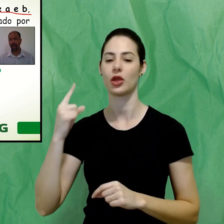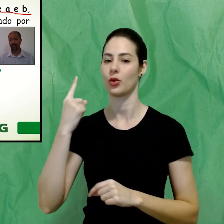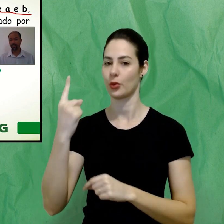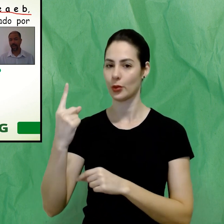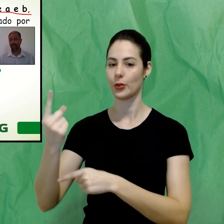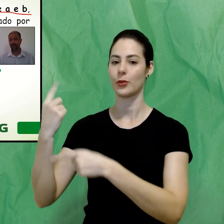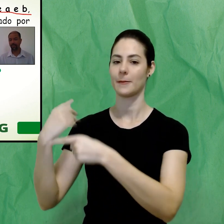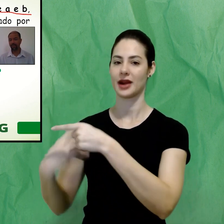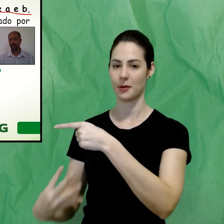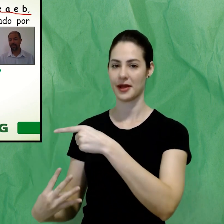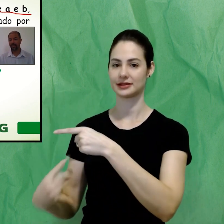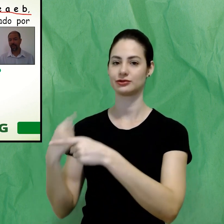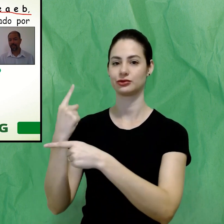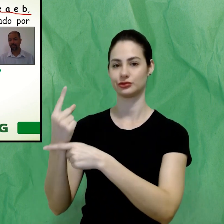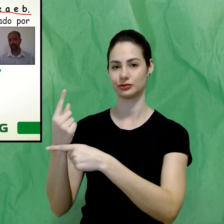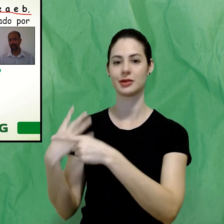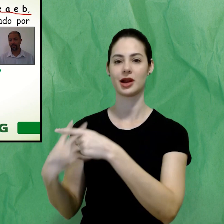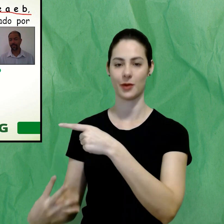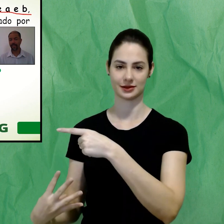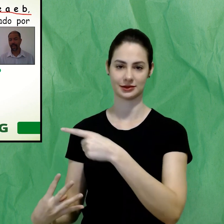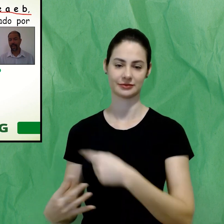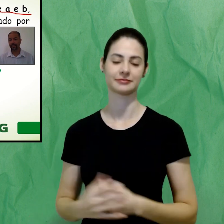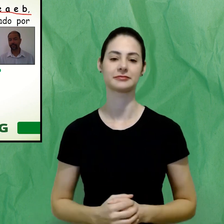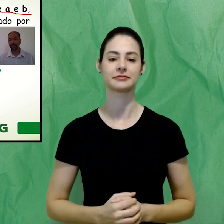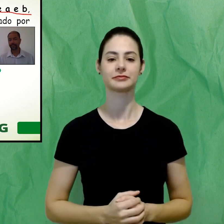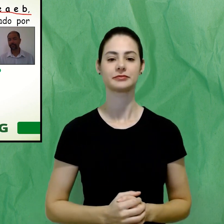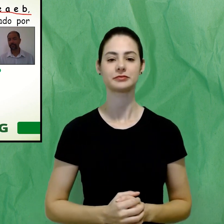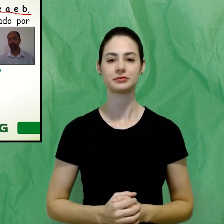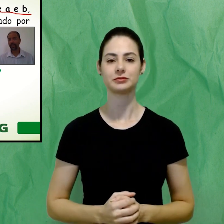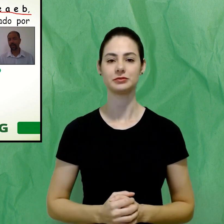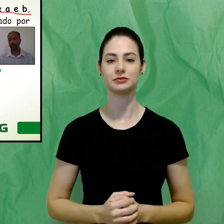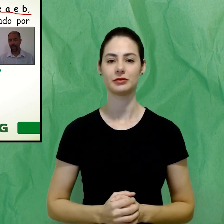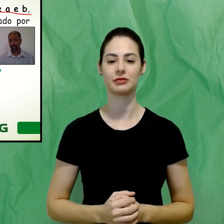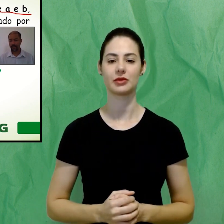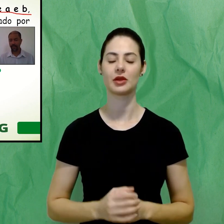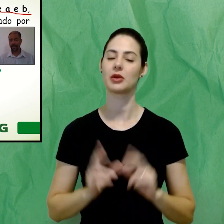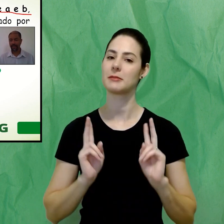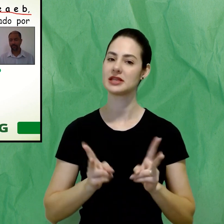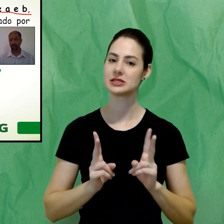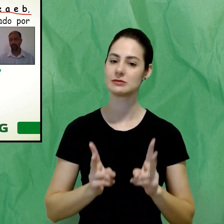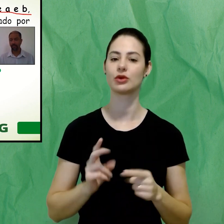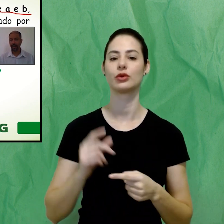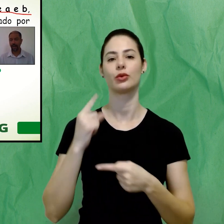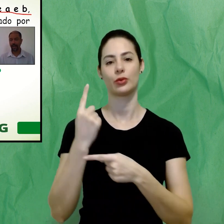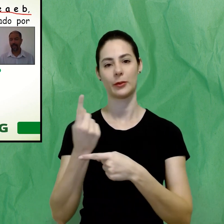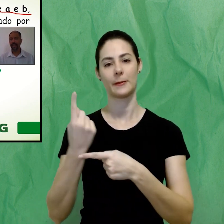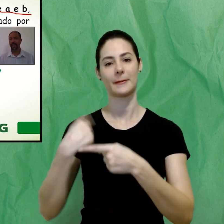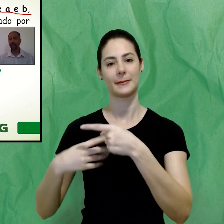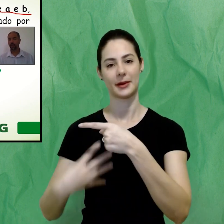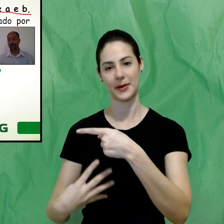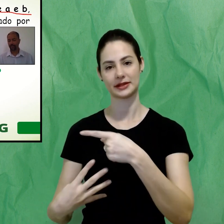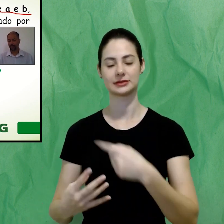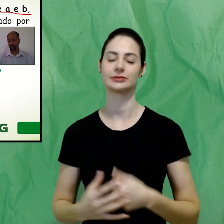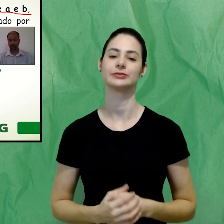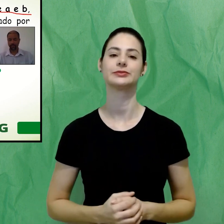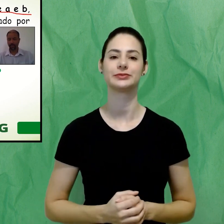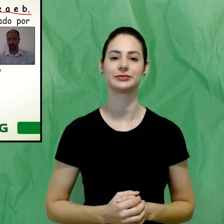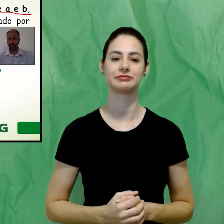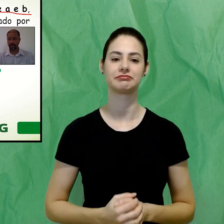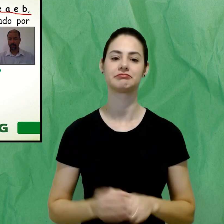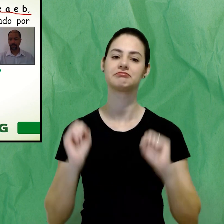para 4. A razão de 13 para 12 é a mesma razão de 1 para